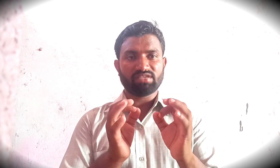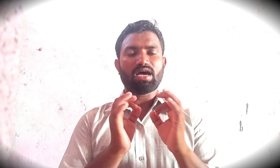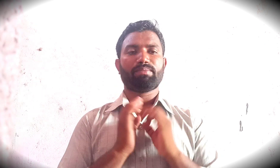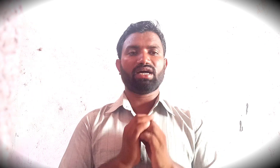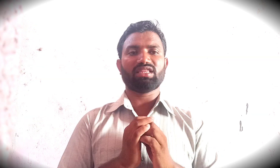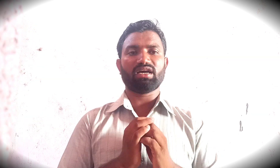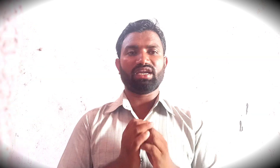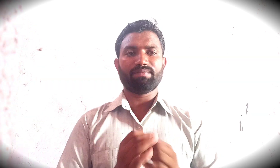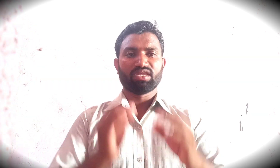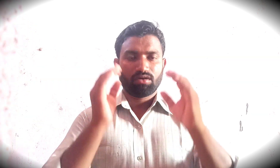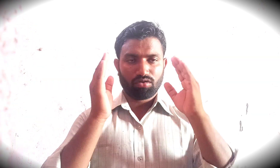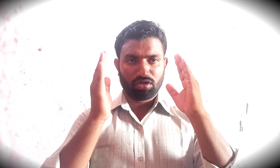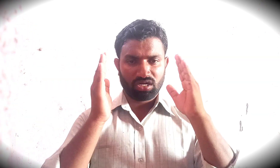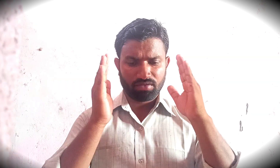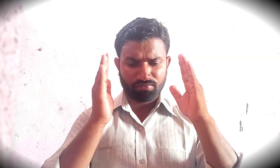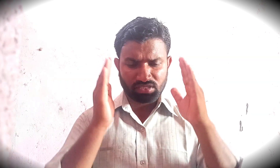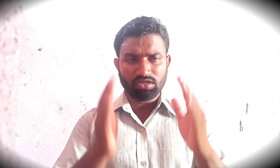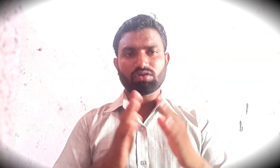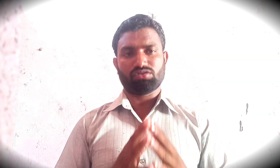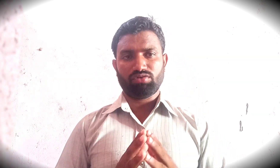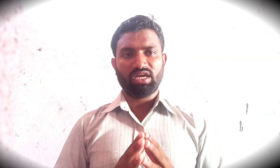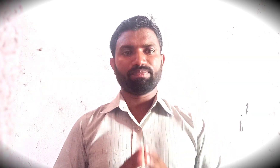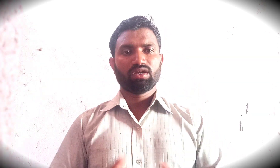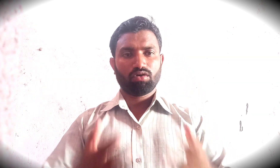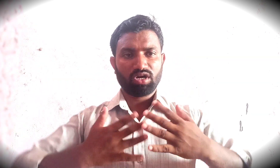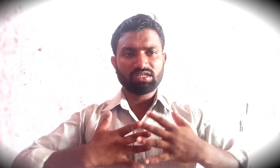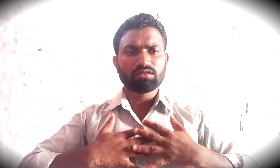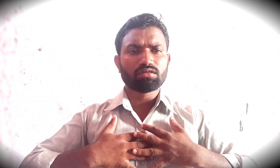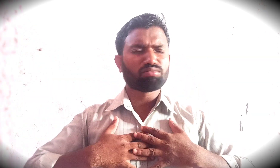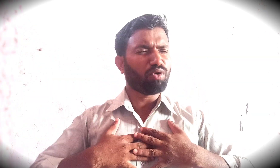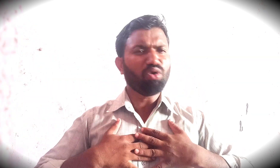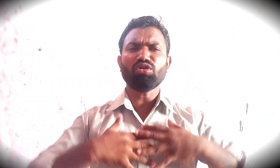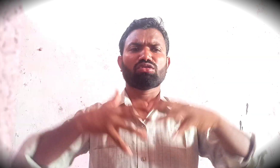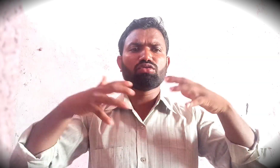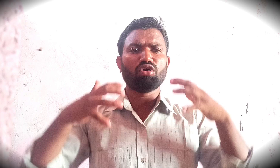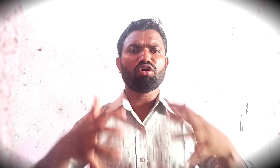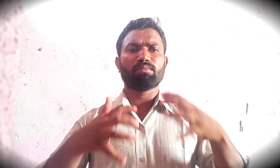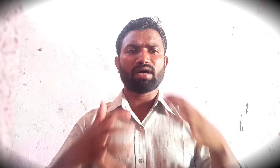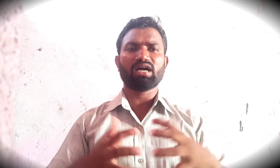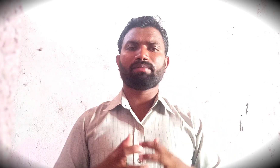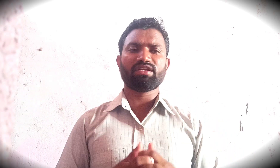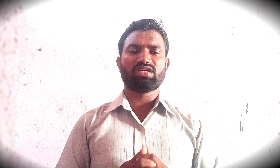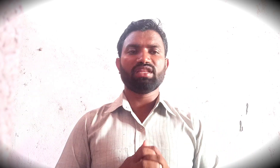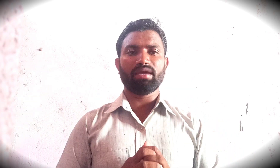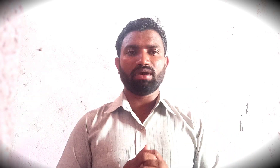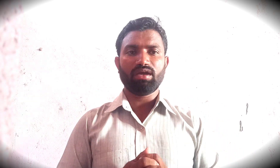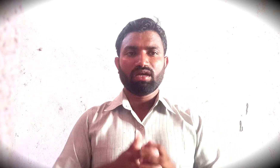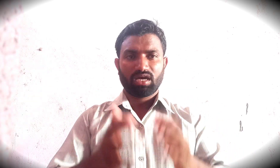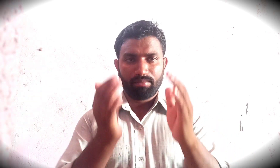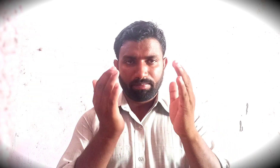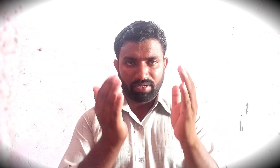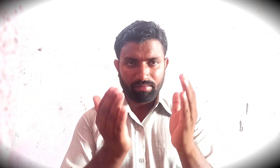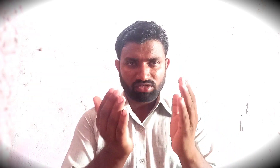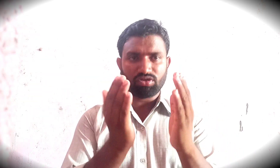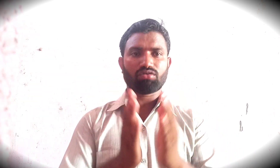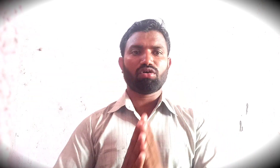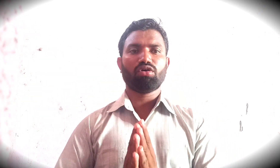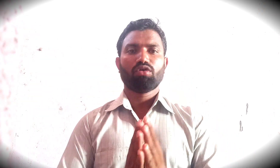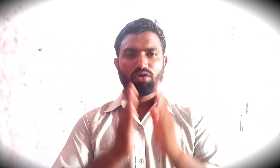आप प्रार्थना करें और वचन को सुने, और इस बहुत दौड़ भाग भरी जिंदगी में हमें परमेश्वर को और